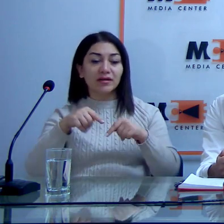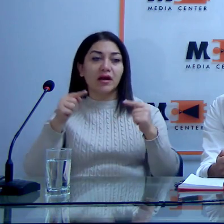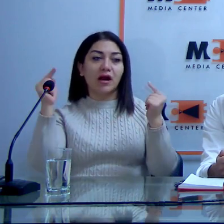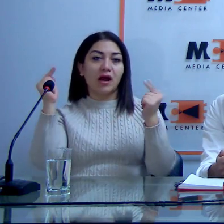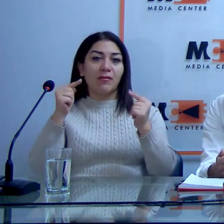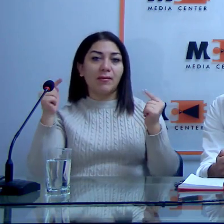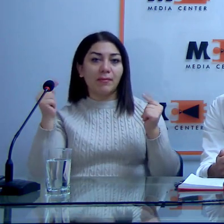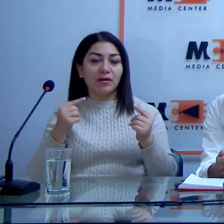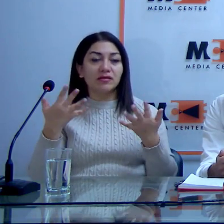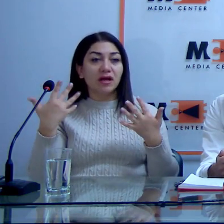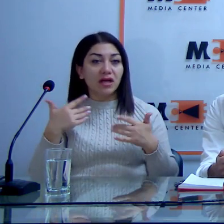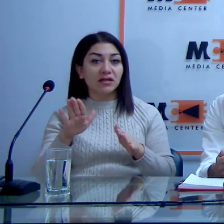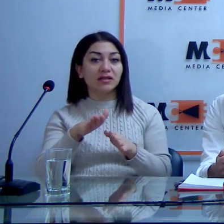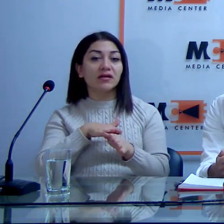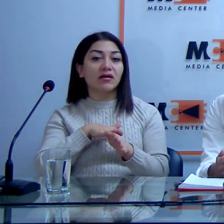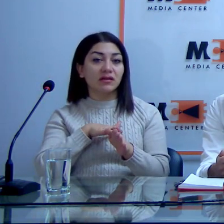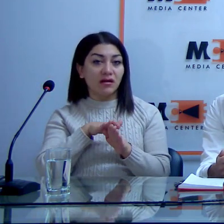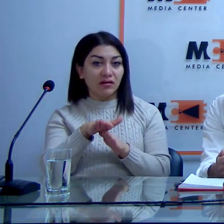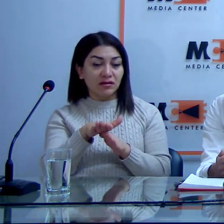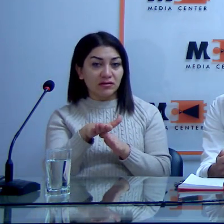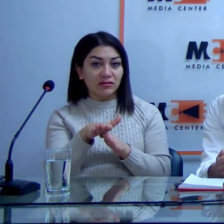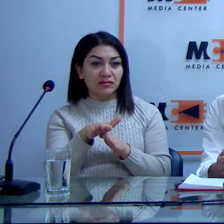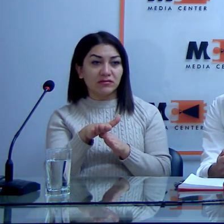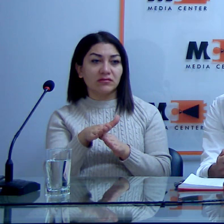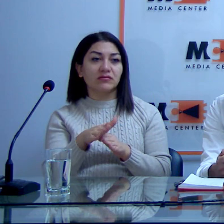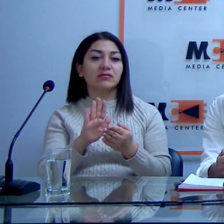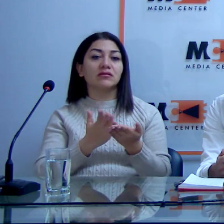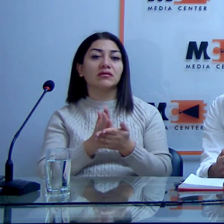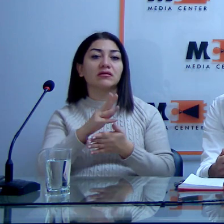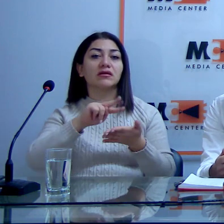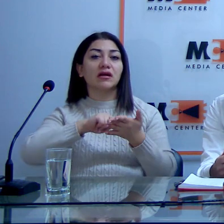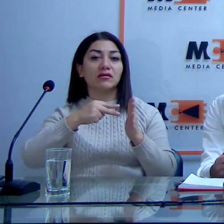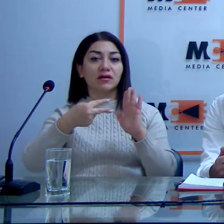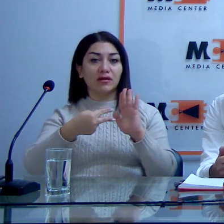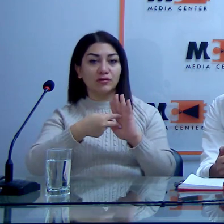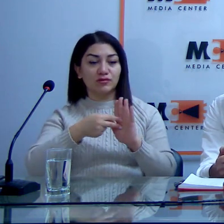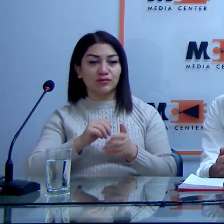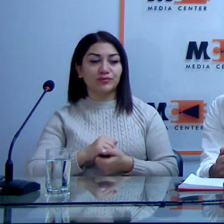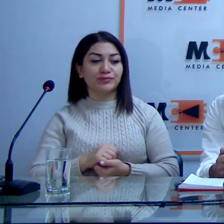վրա արդեն կառուցել համապատասխան ռազմավարությունը։